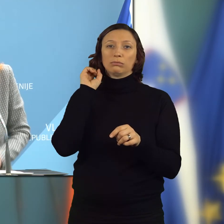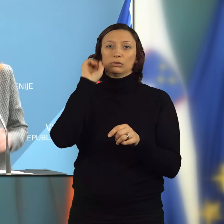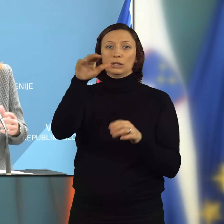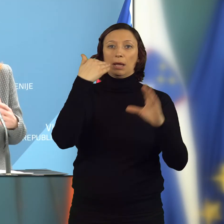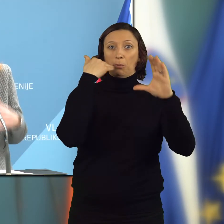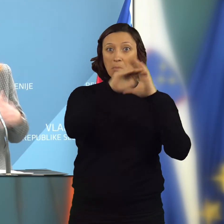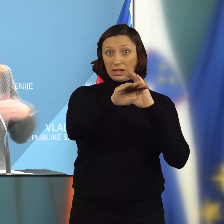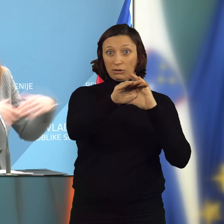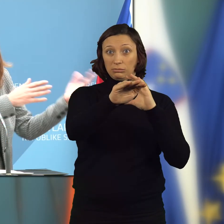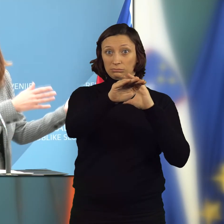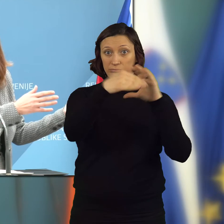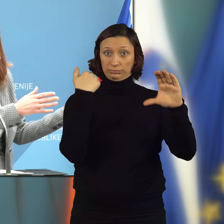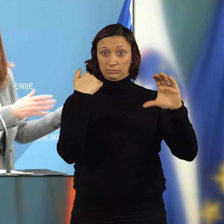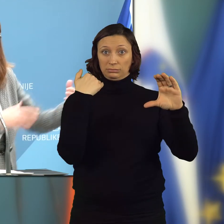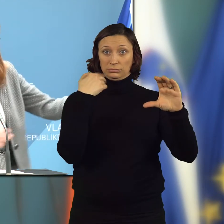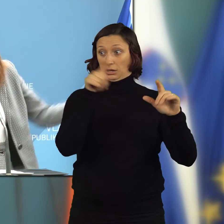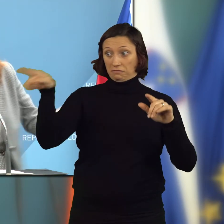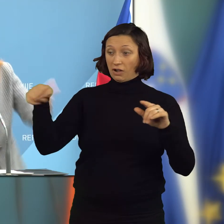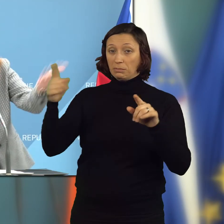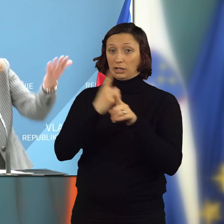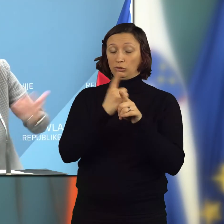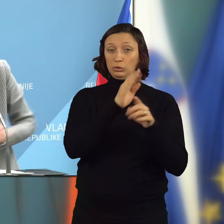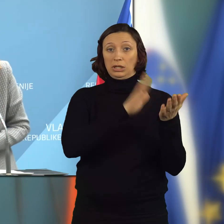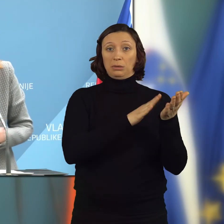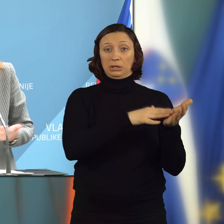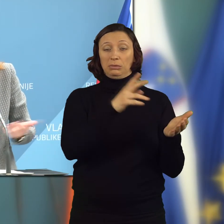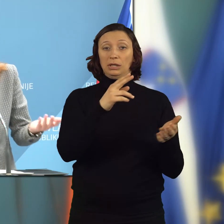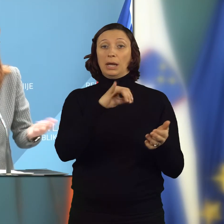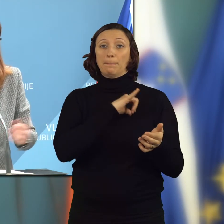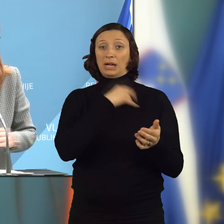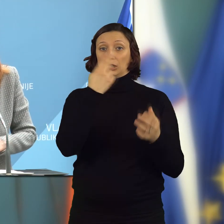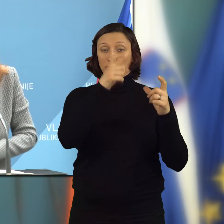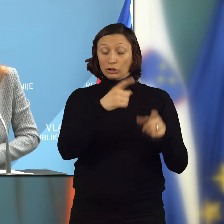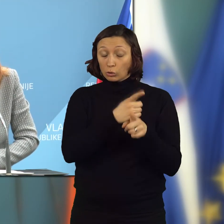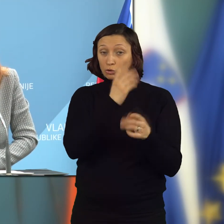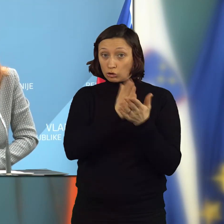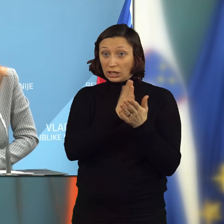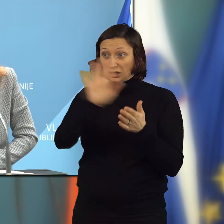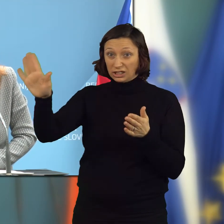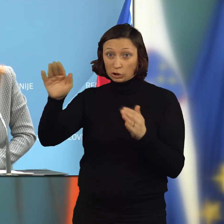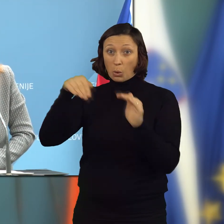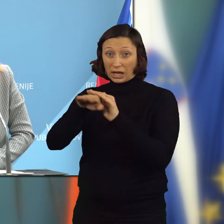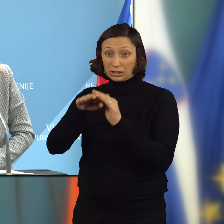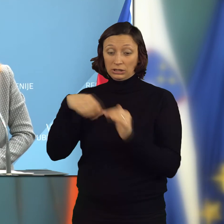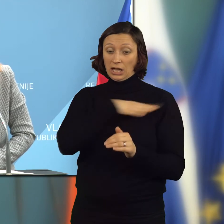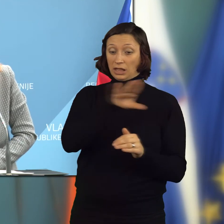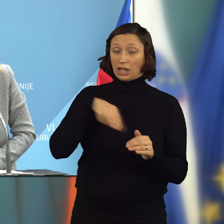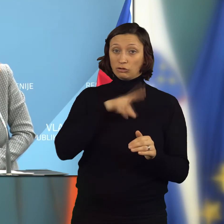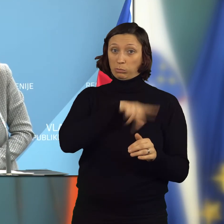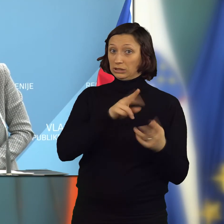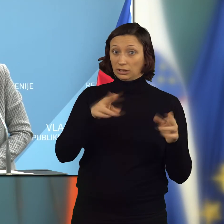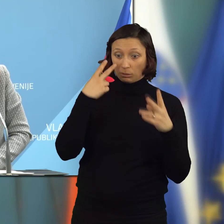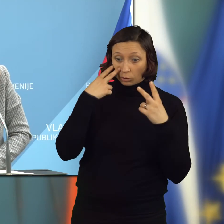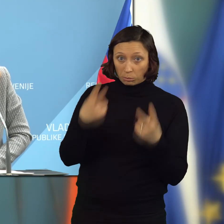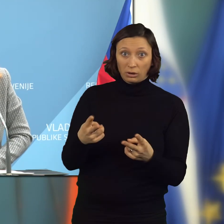pošta, ki jo pošiljajo nekomu preko maila, ali vam, ali pa recimo Banki Slovenije, da je to njihov arhiv in